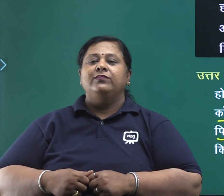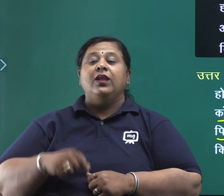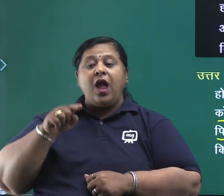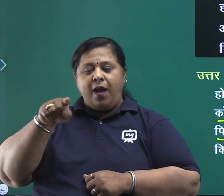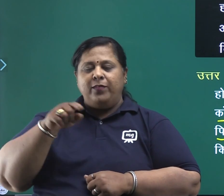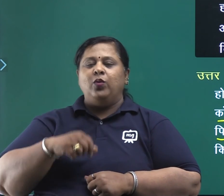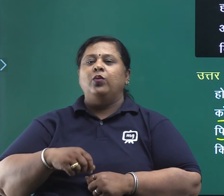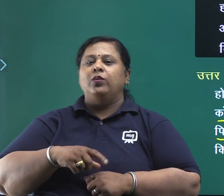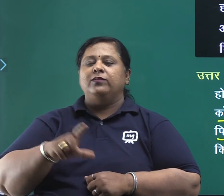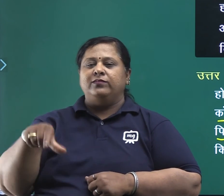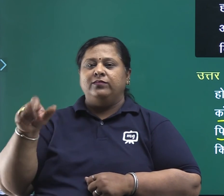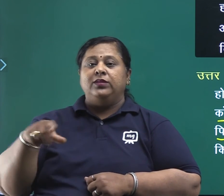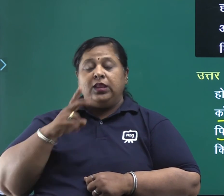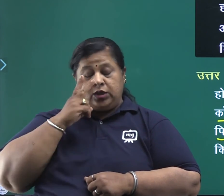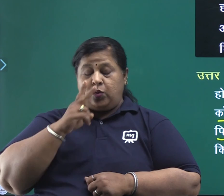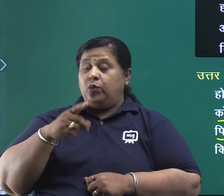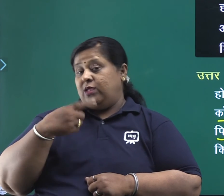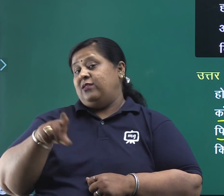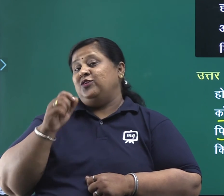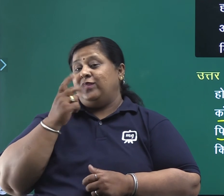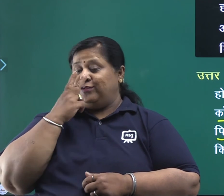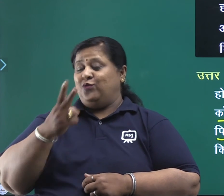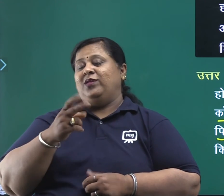आप लोगों को ज़रूर देखनी चाहिए